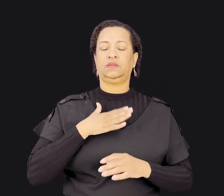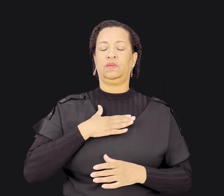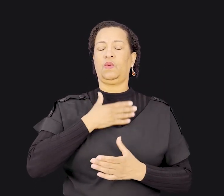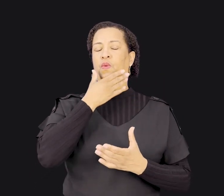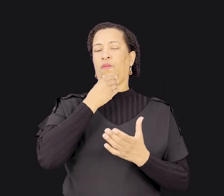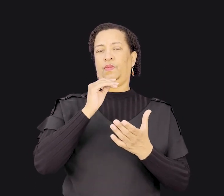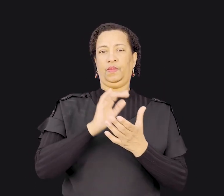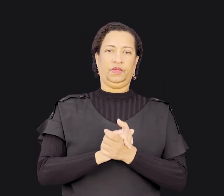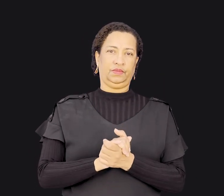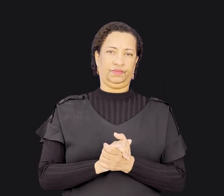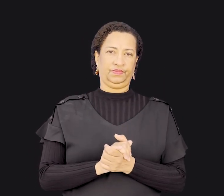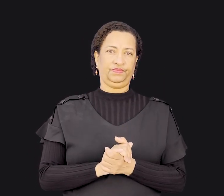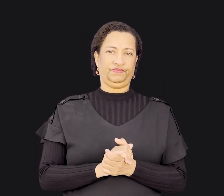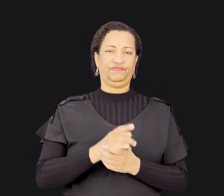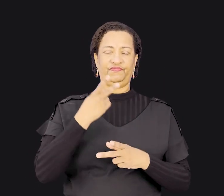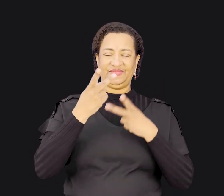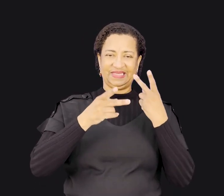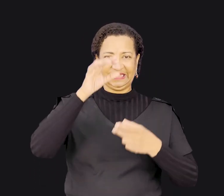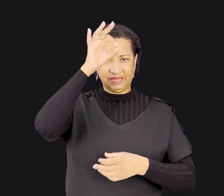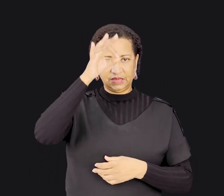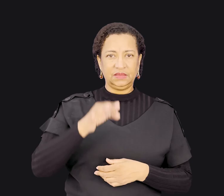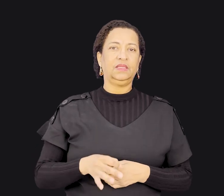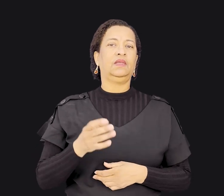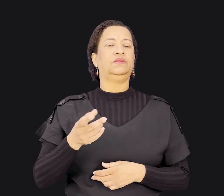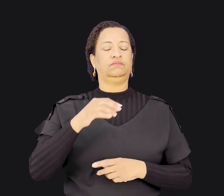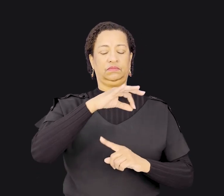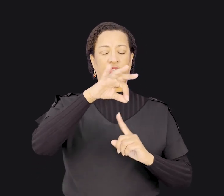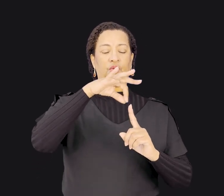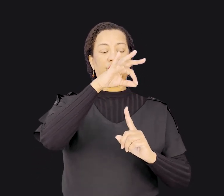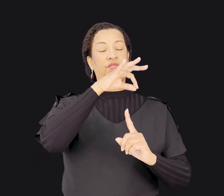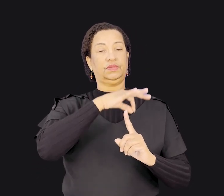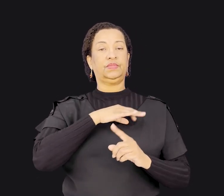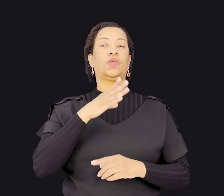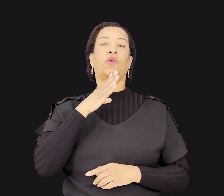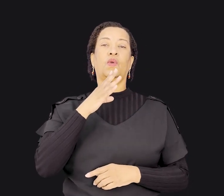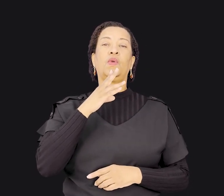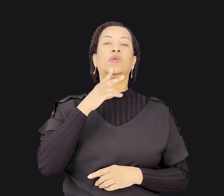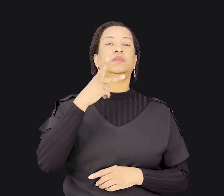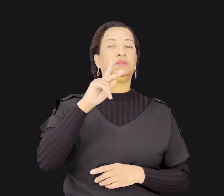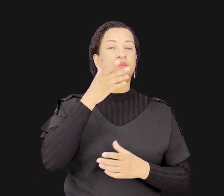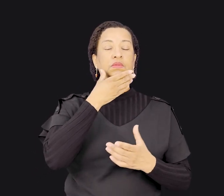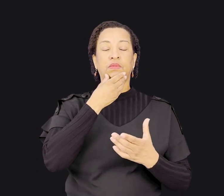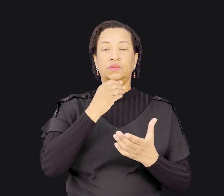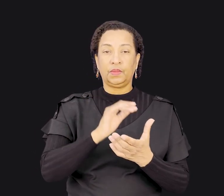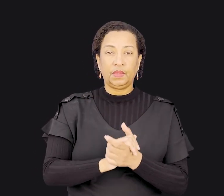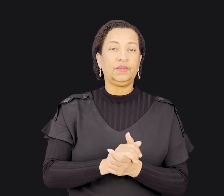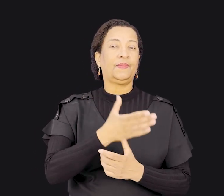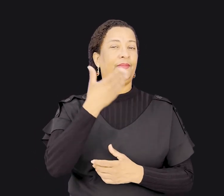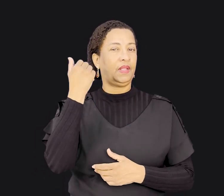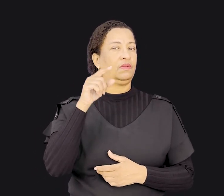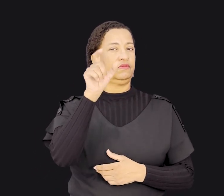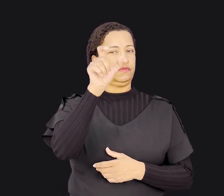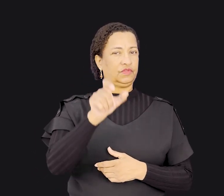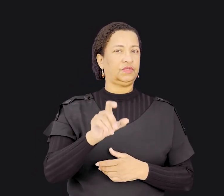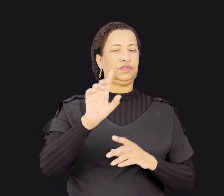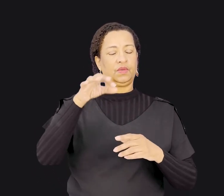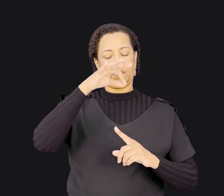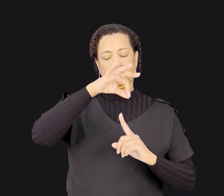marido." Com toda sinceridade, acho que o Espírito Santo conhece seu marido muito melhor do que você. Quando o Espírito Santo manda você fazer